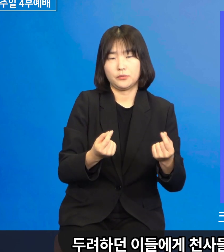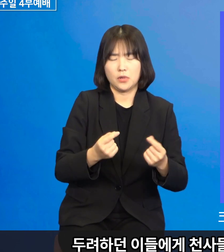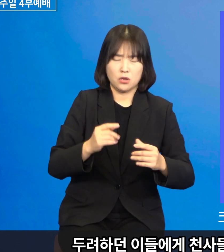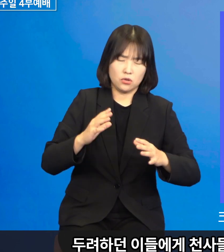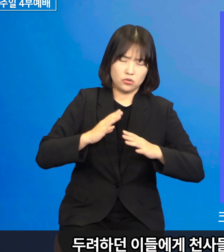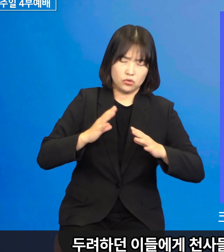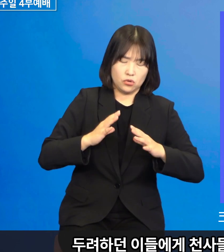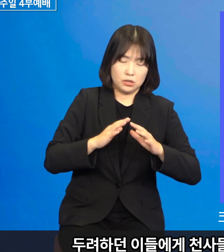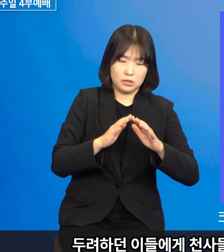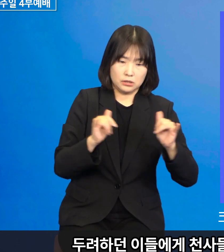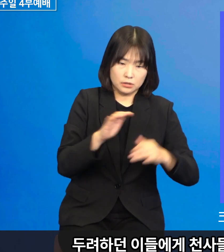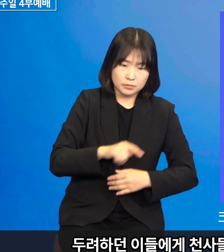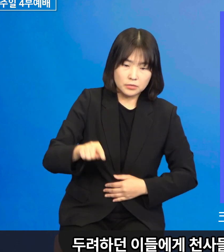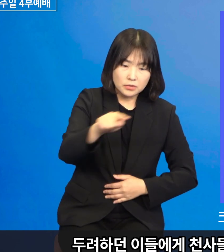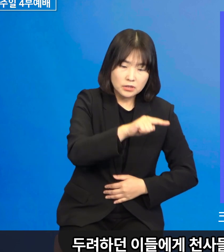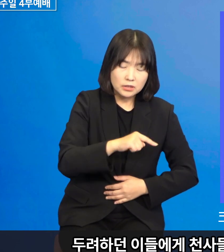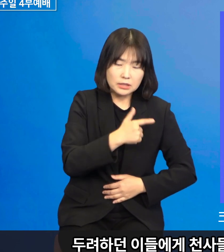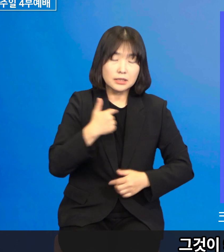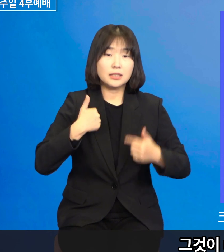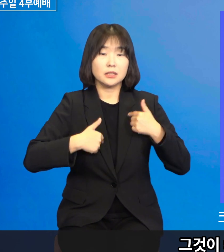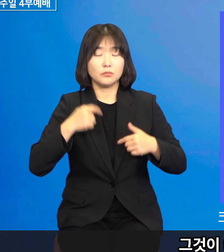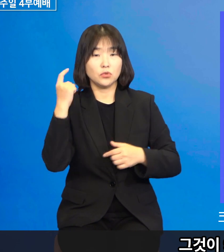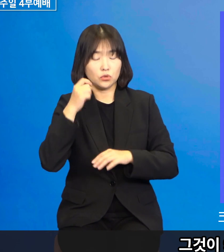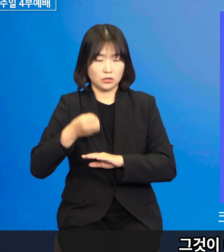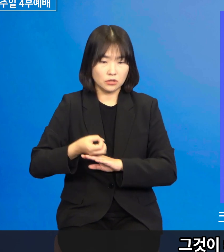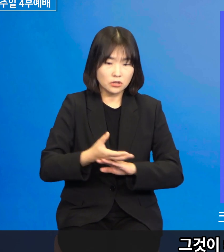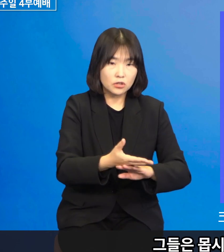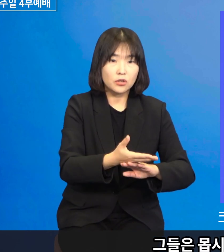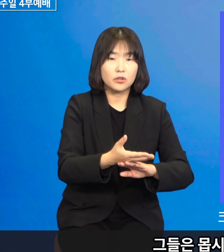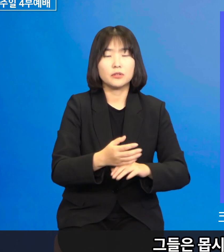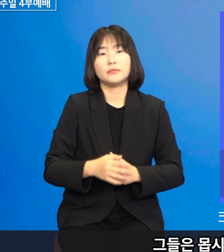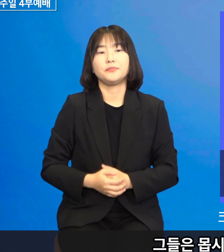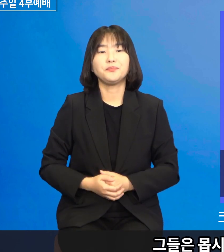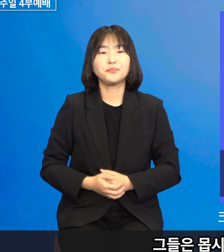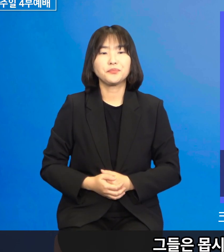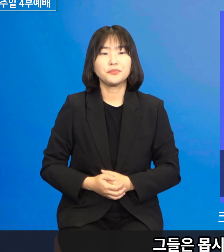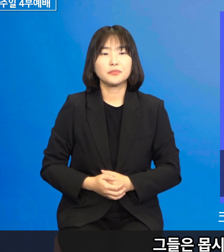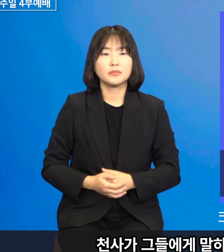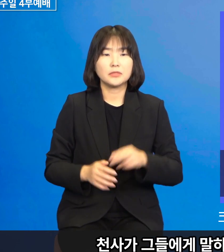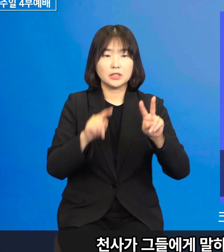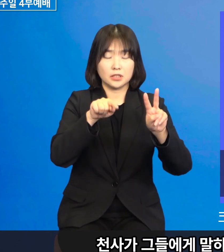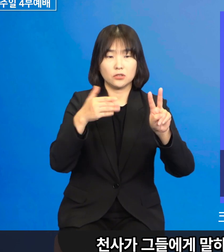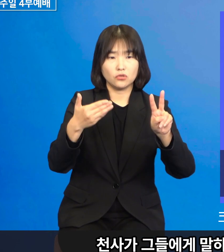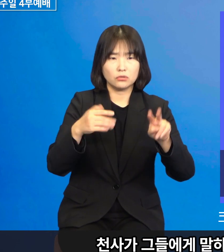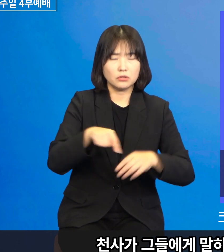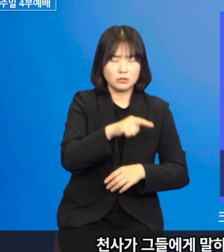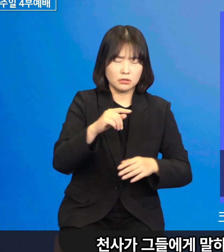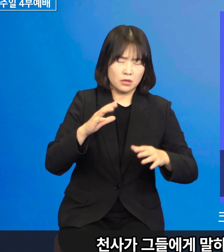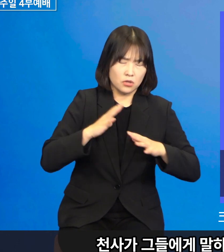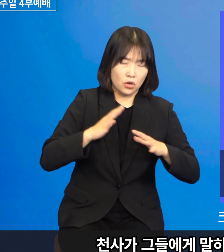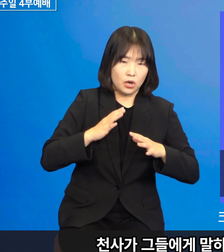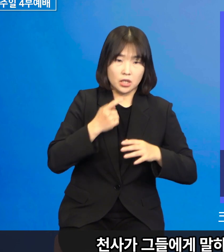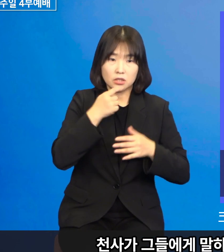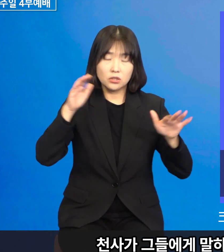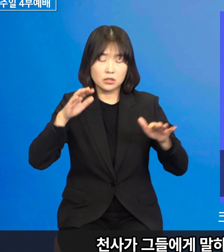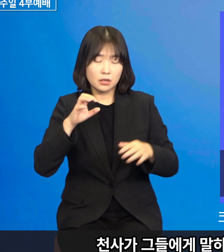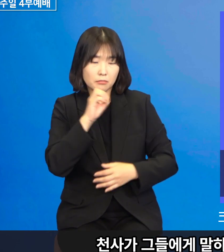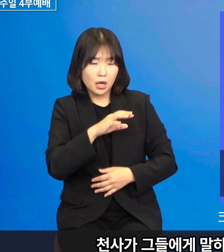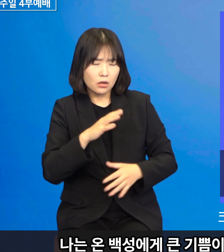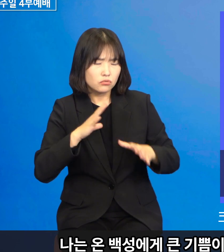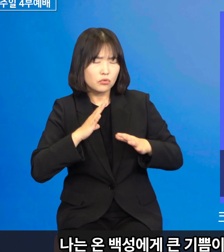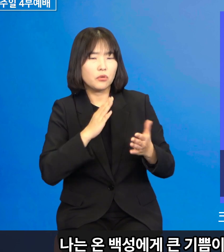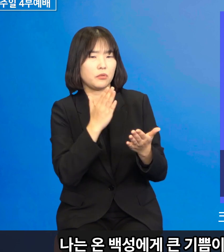이들에게 천사들이 큰 기쁜 소식을 전하는데 그것이 9절이에요. 그들은 몹시 두려워하였다. 천사가 그들에게 말하기를 두려워하지